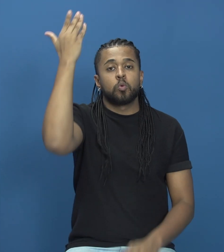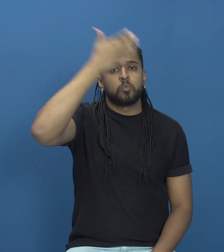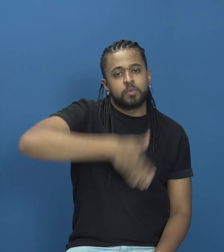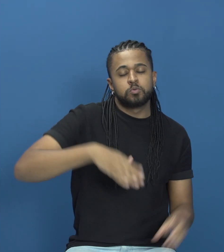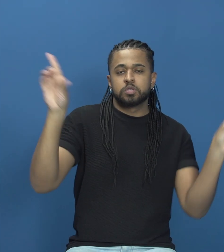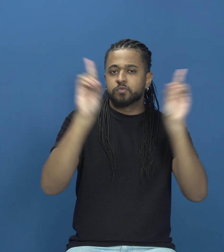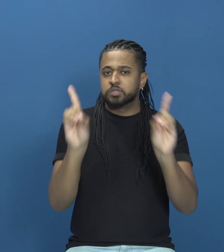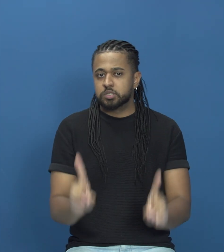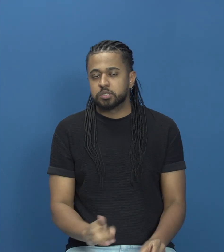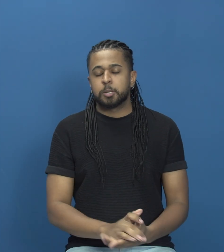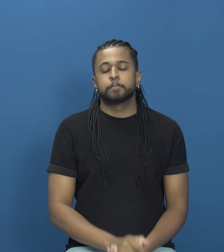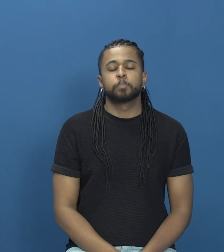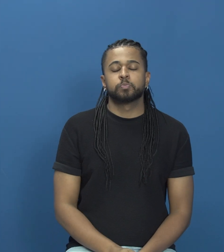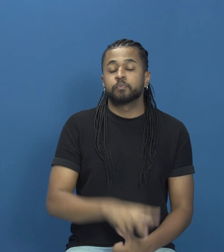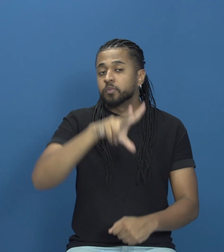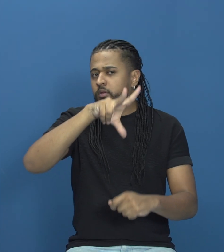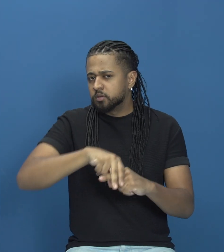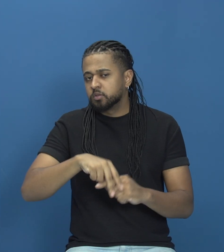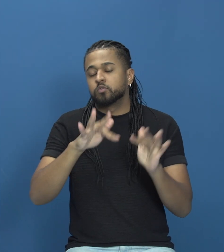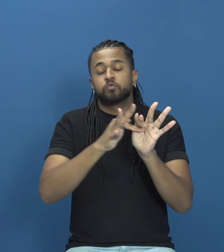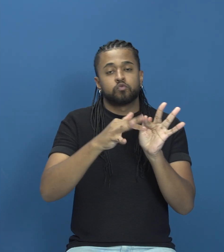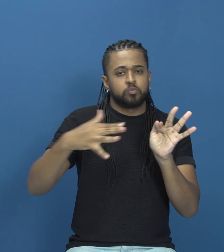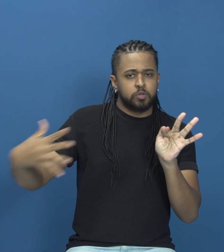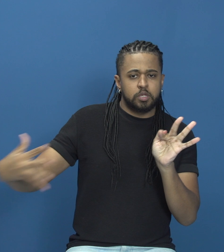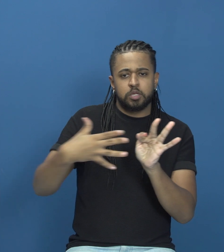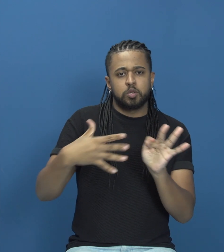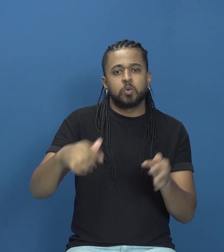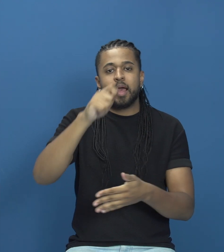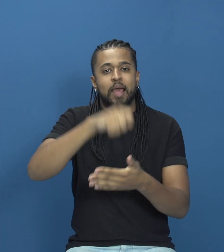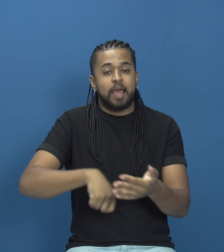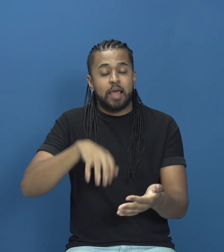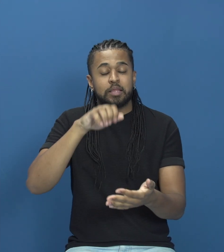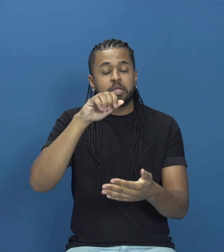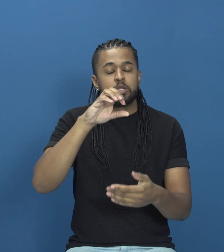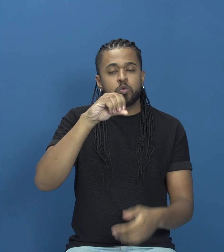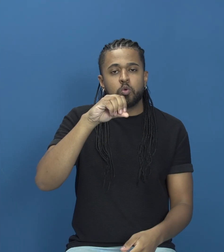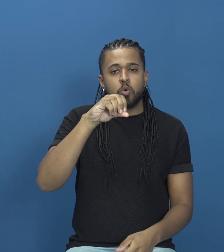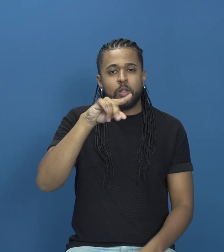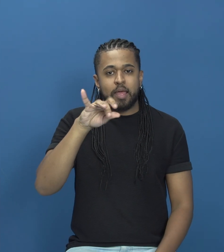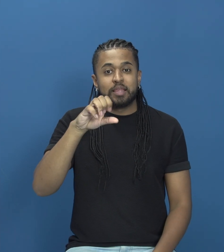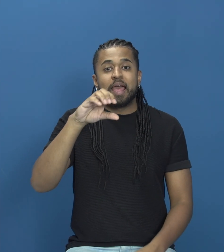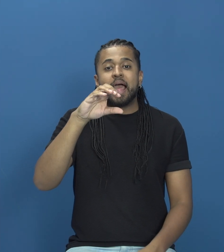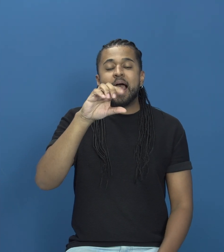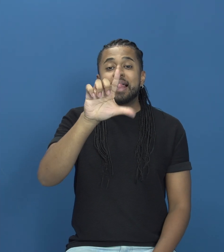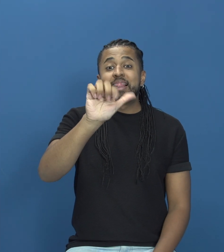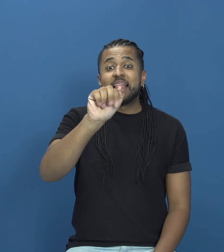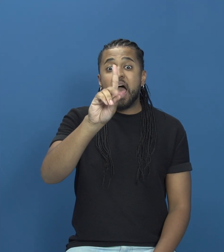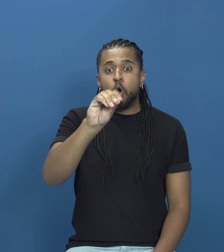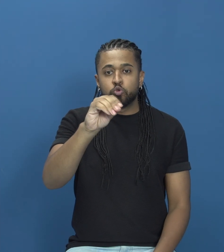da deficiência, anexando ao formulário eletrônico de cadastro online laudo médico